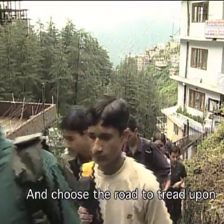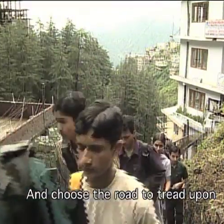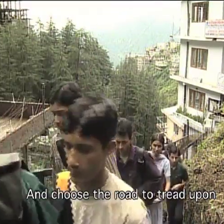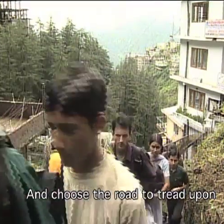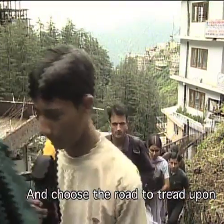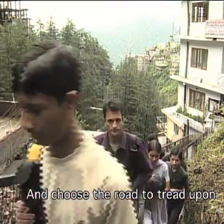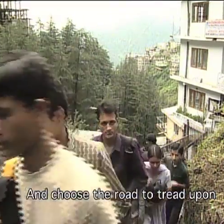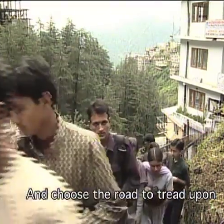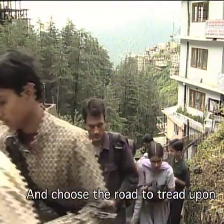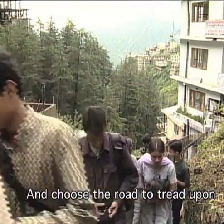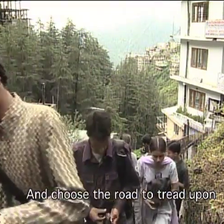स्वयं चुने।